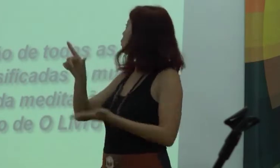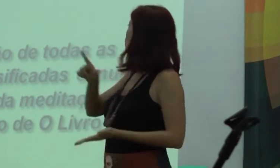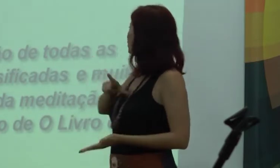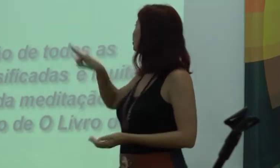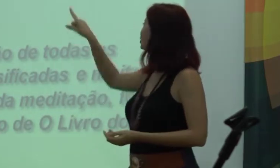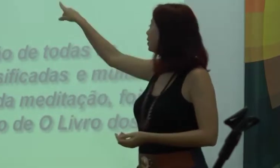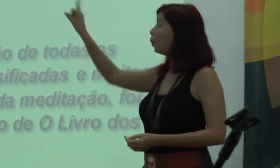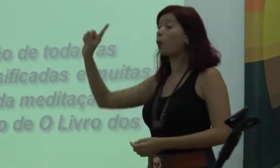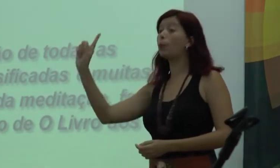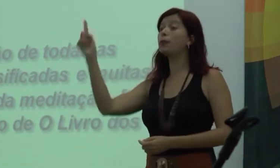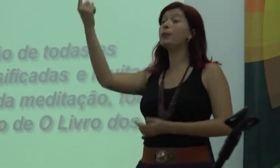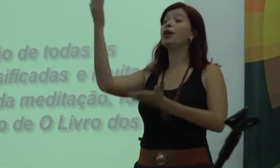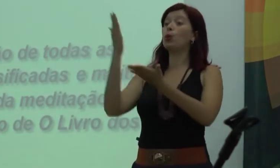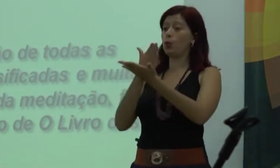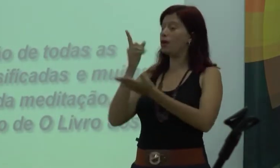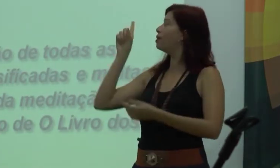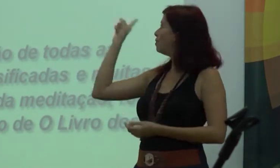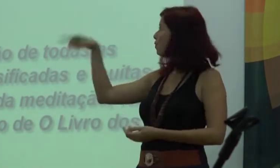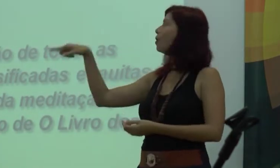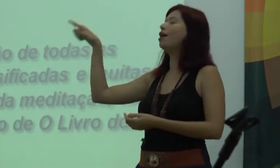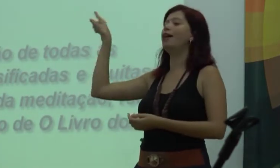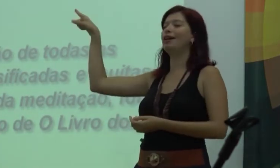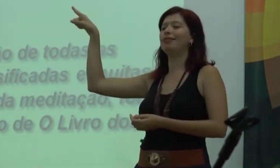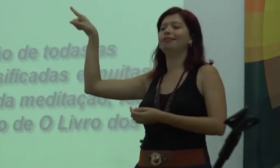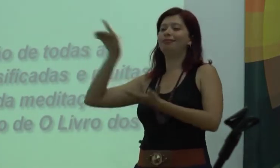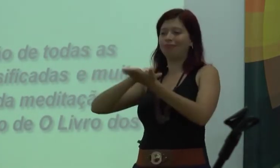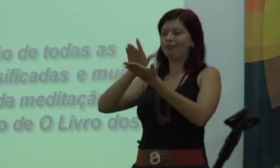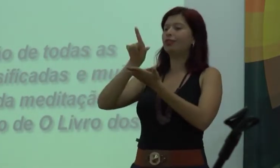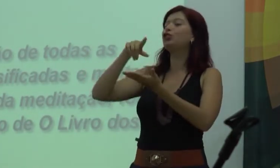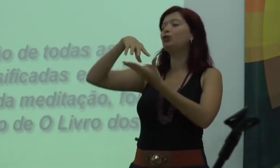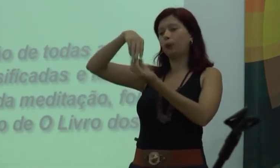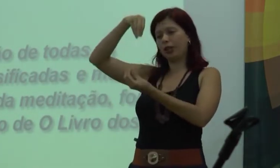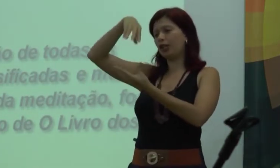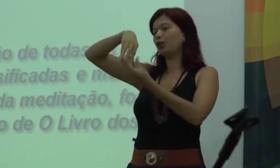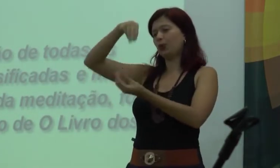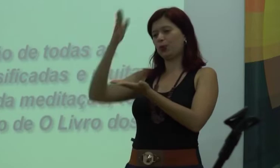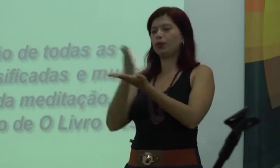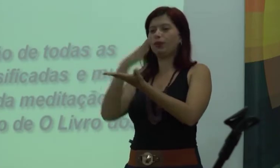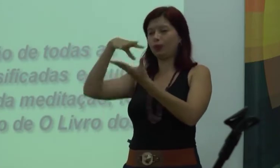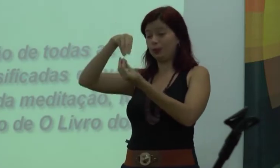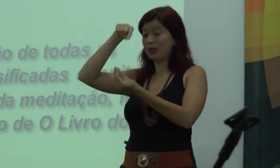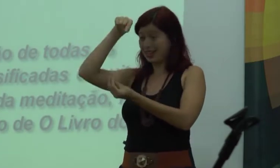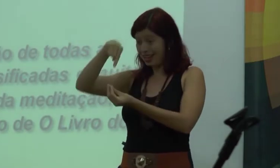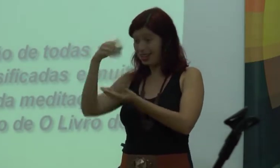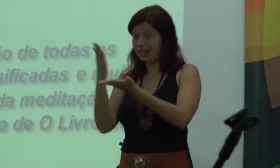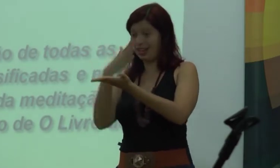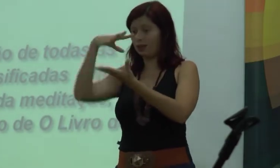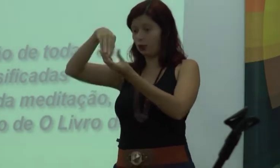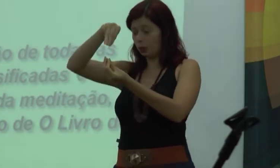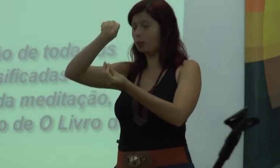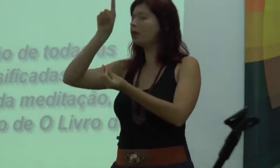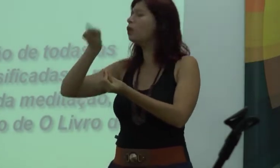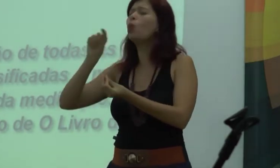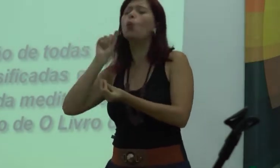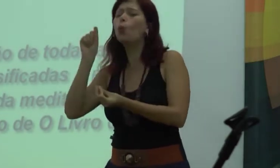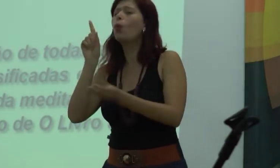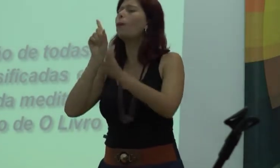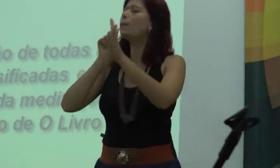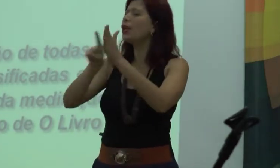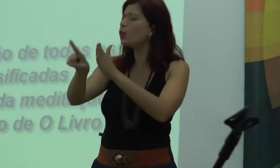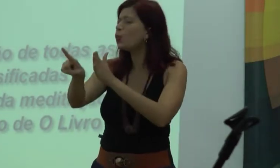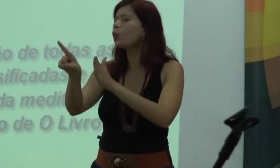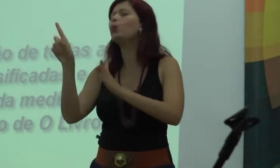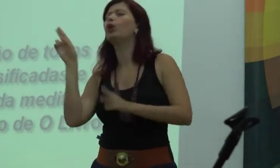Então, tiveram vários livros publicados. O primeiro foi esse, o Livro dos Espíritos. Esse é o Livro